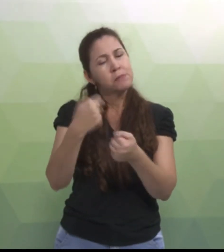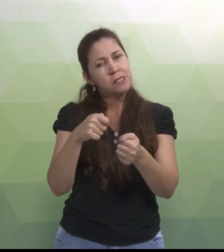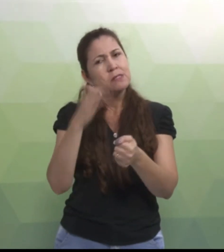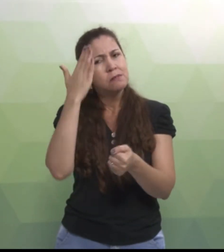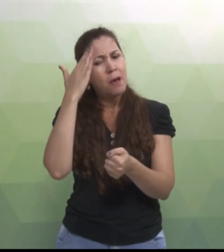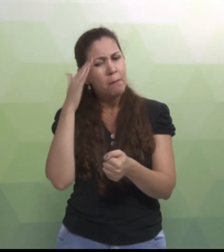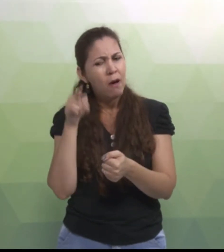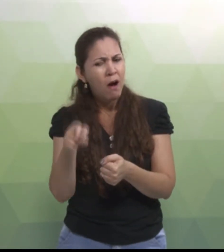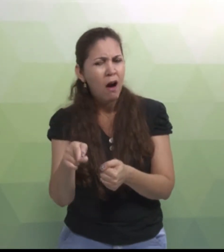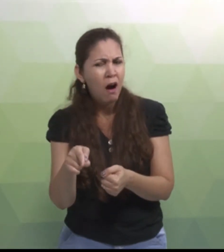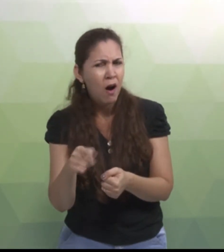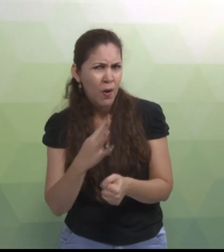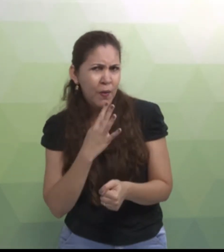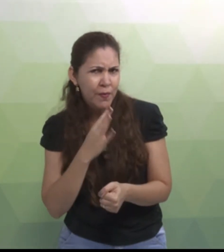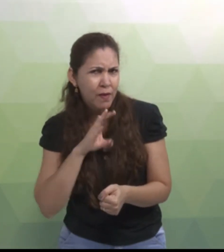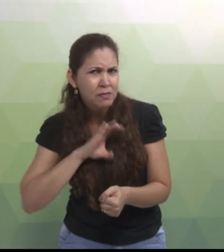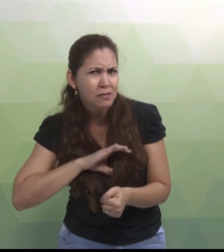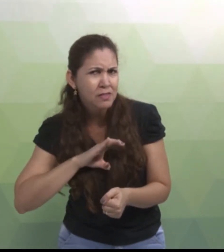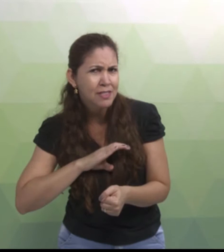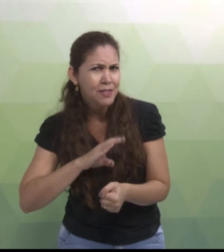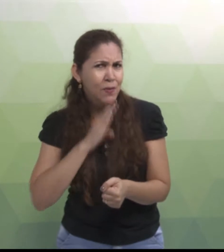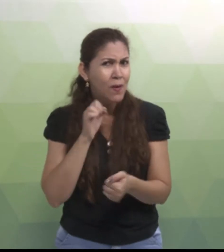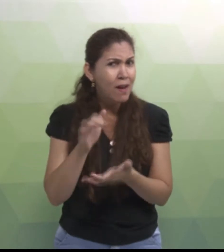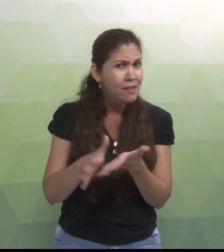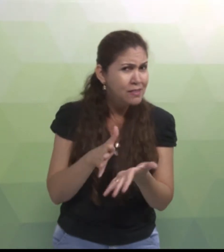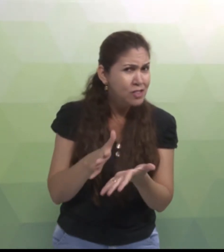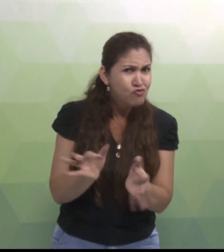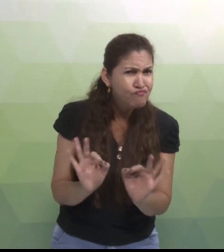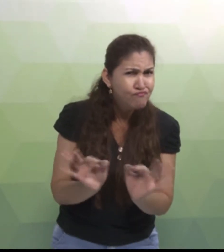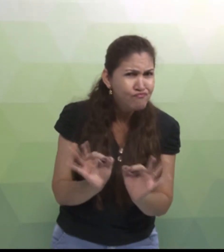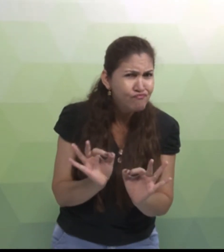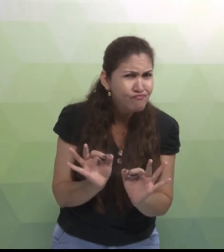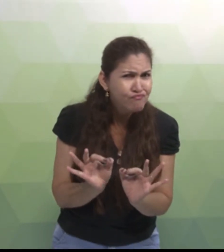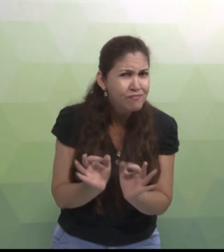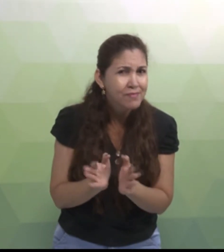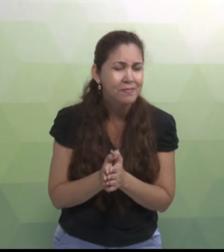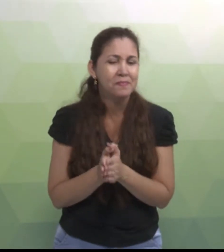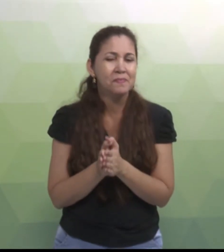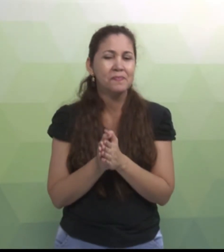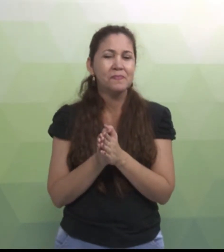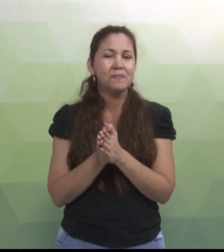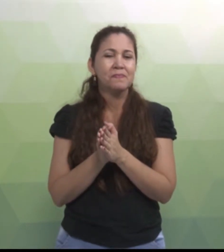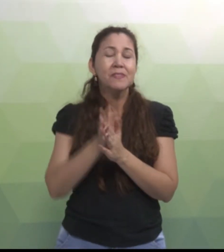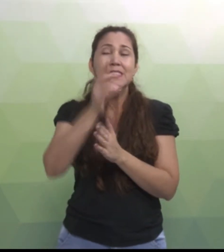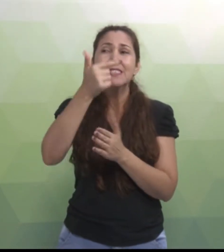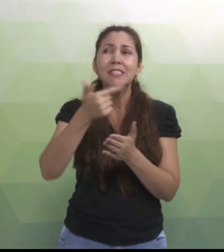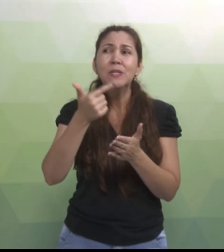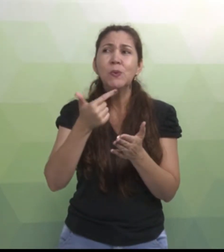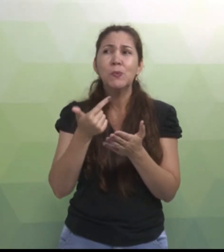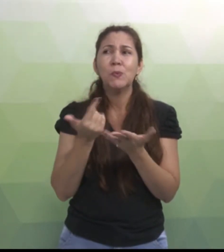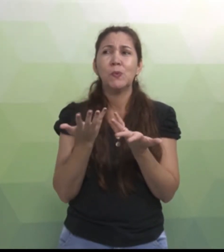Primeiramente, você precisa descobrir, ele sabe mesmo ou não sabe a Libras e a língua portuguesa?